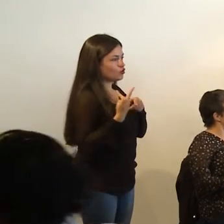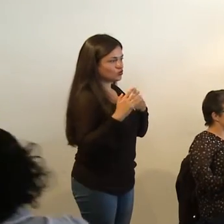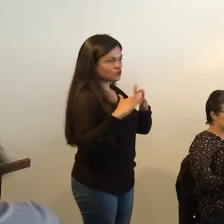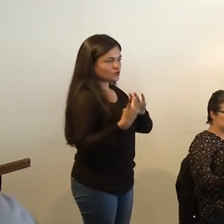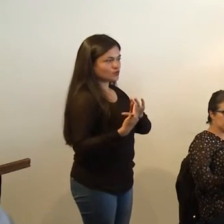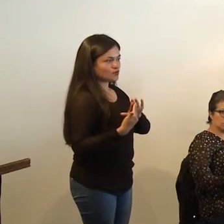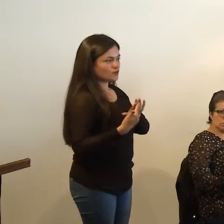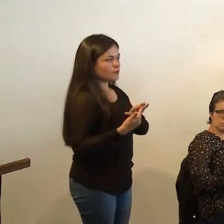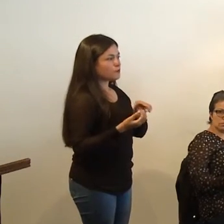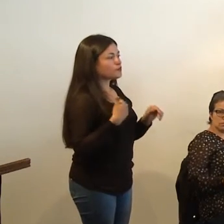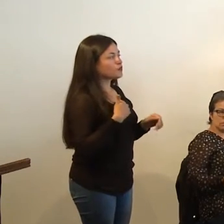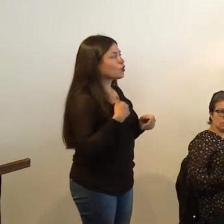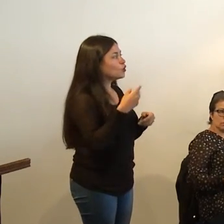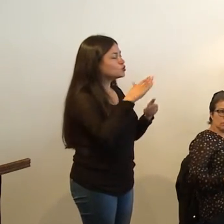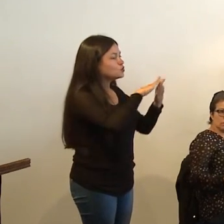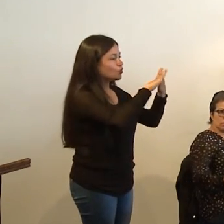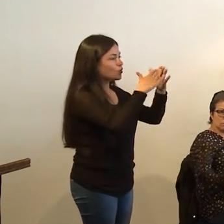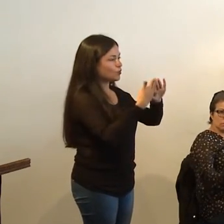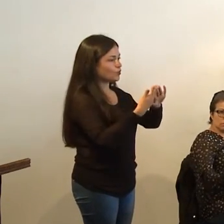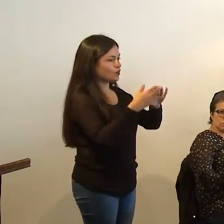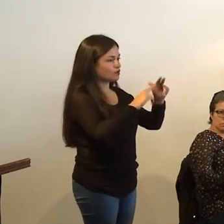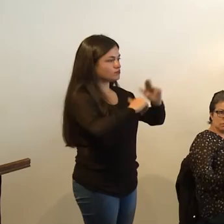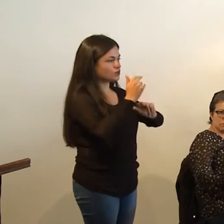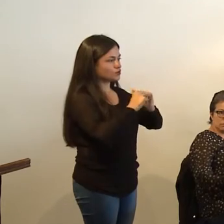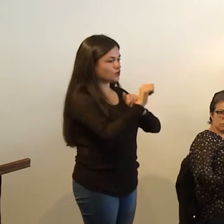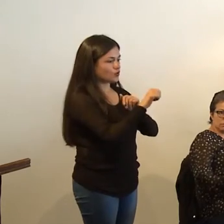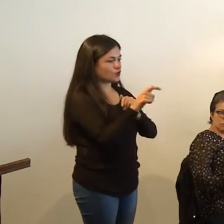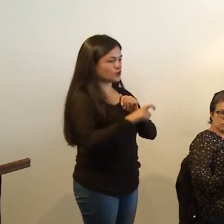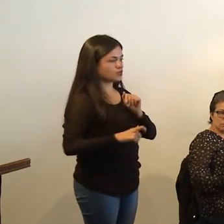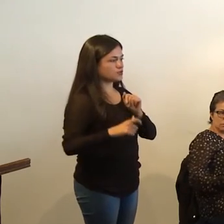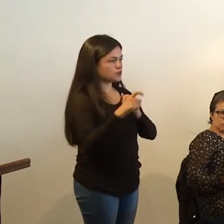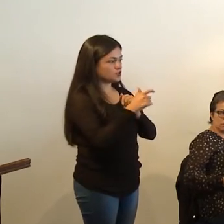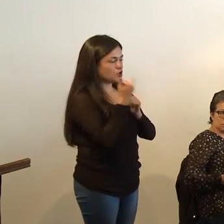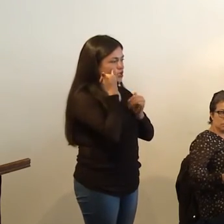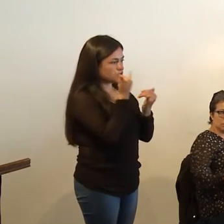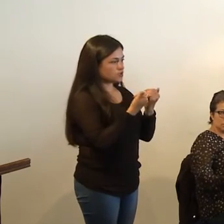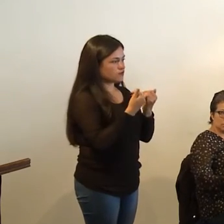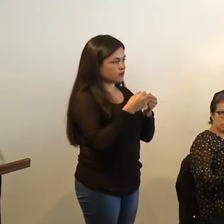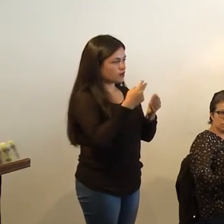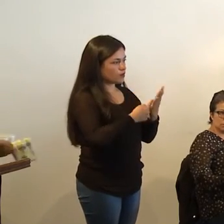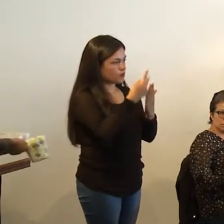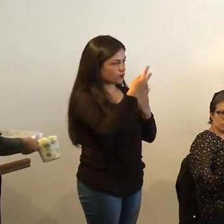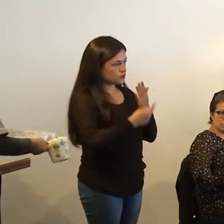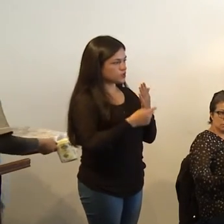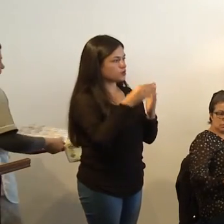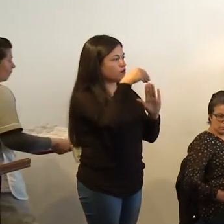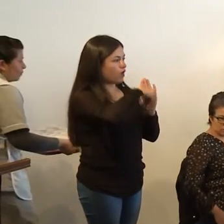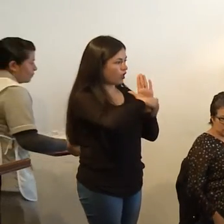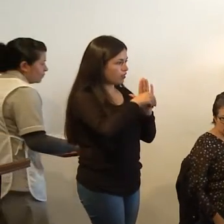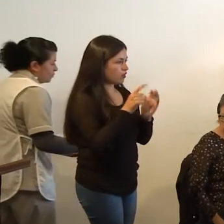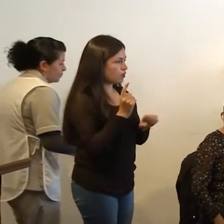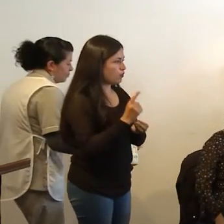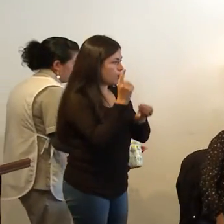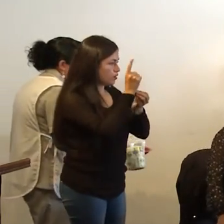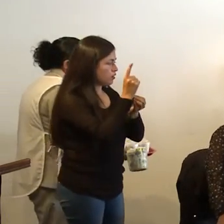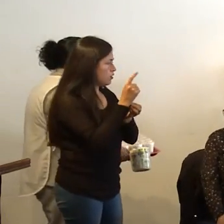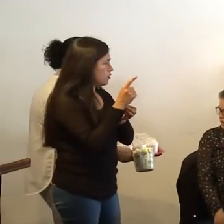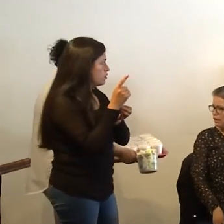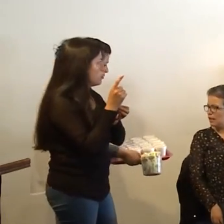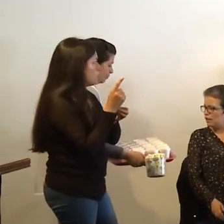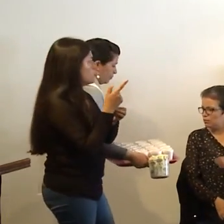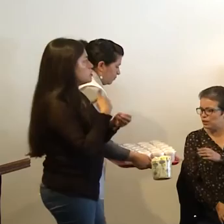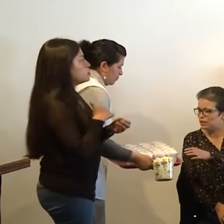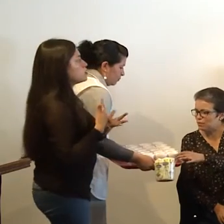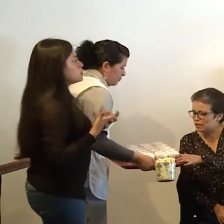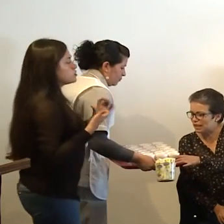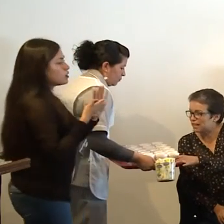puedo sentir parte y construir comunidad con otros con los que nos identifica un proyecto político, ético. Bueno, entonces en sí lo que yo quiero afirmar